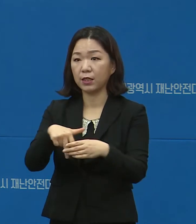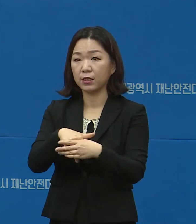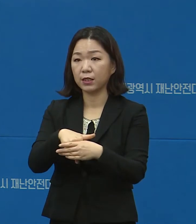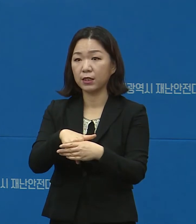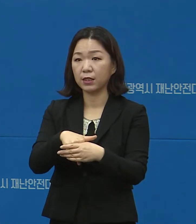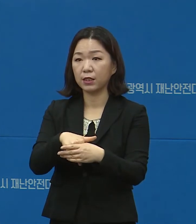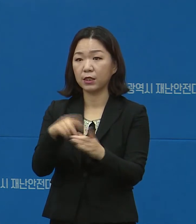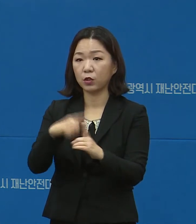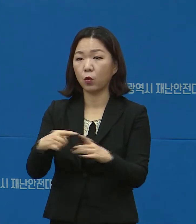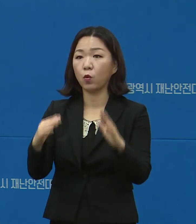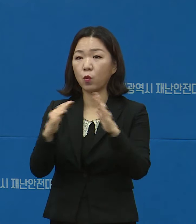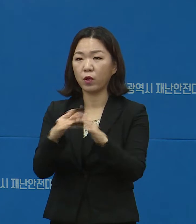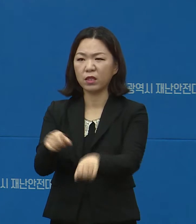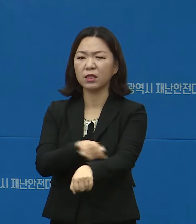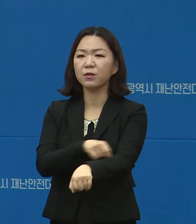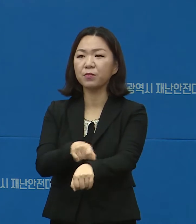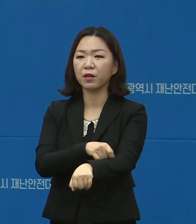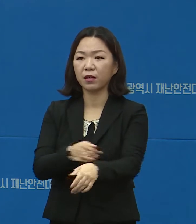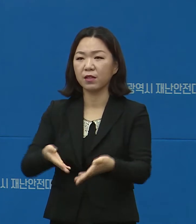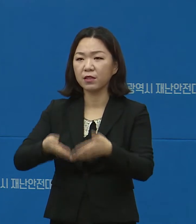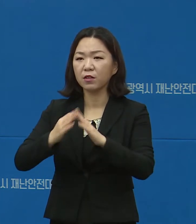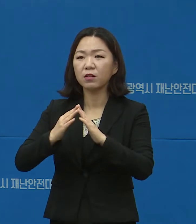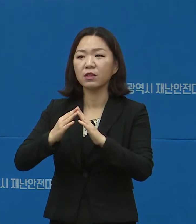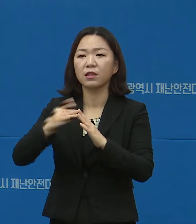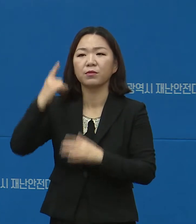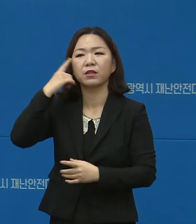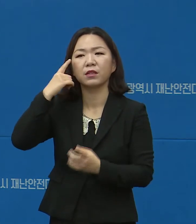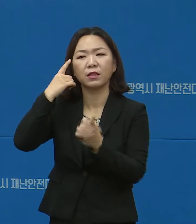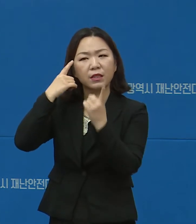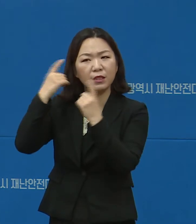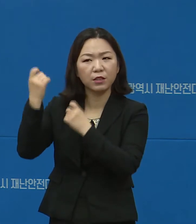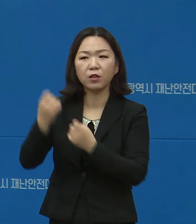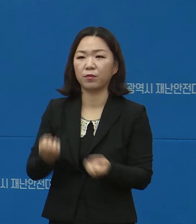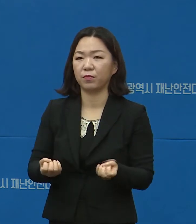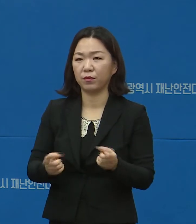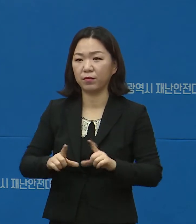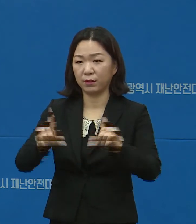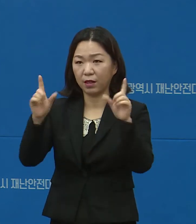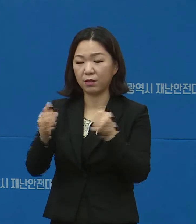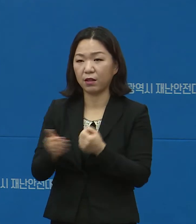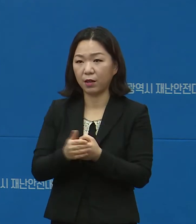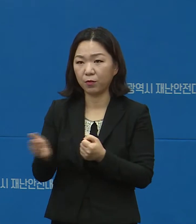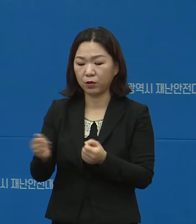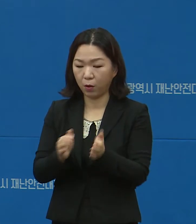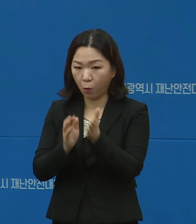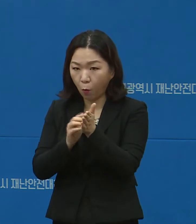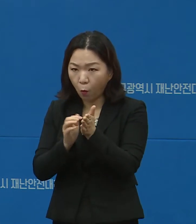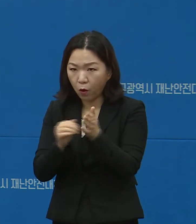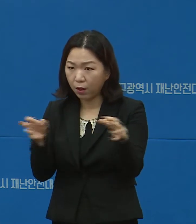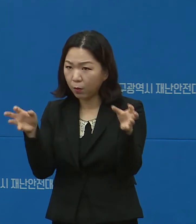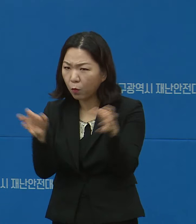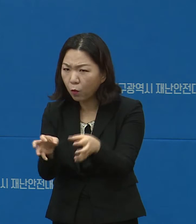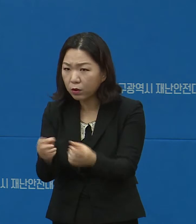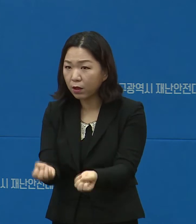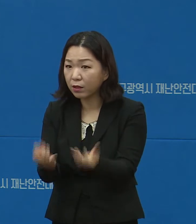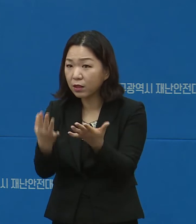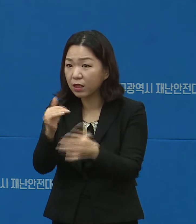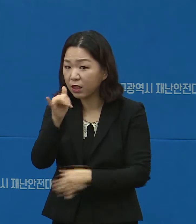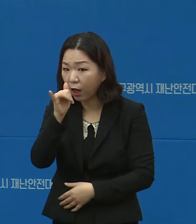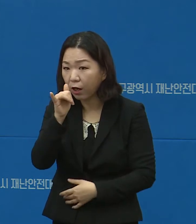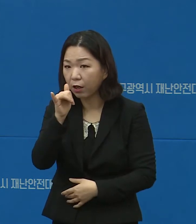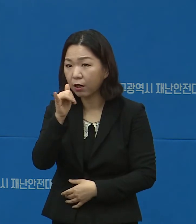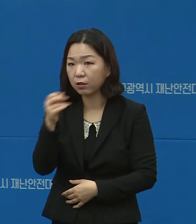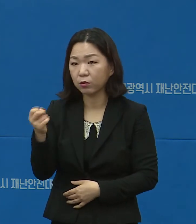교에서는 굉장히 특별한 날이라고 합니다. 이날 또 이 은밀하게 집회를 하거나 또